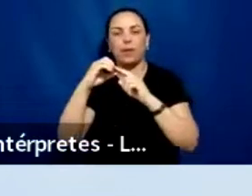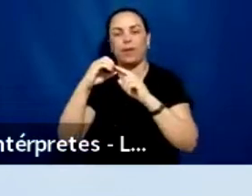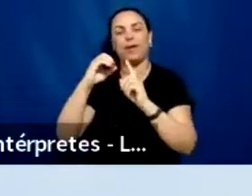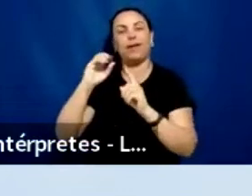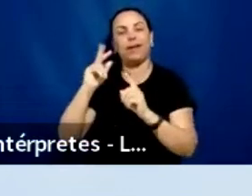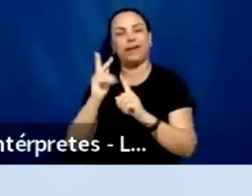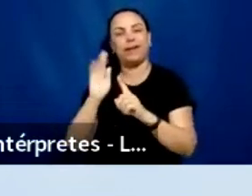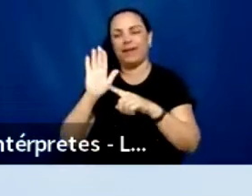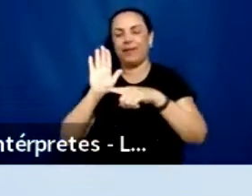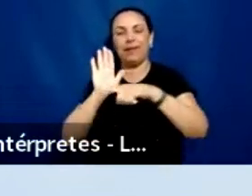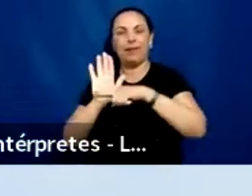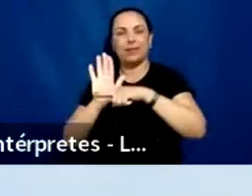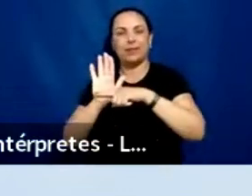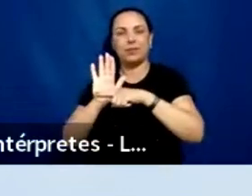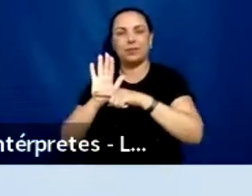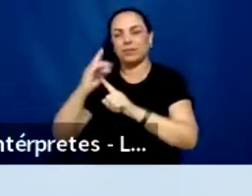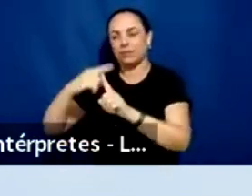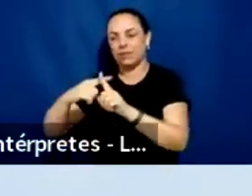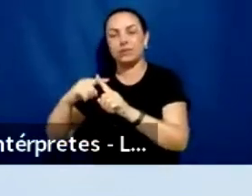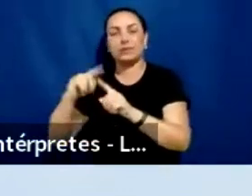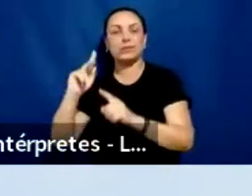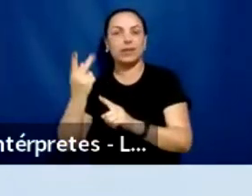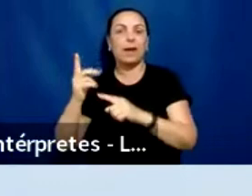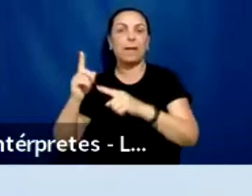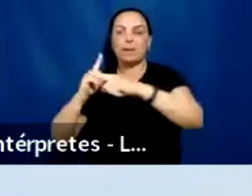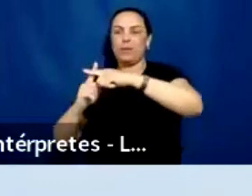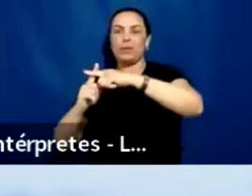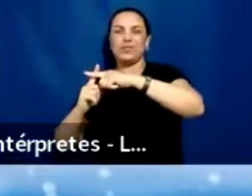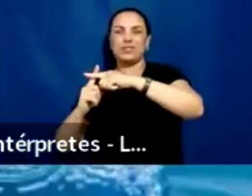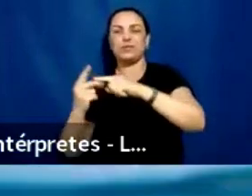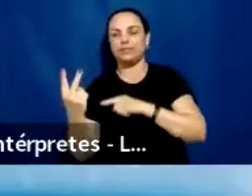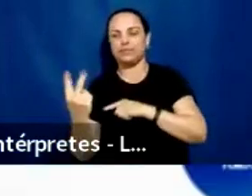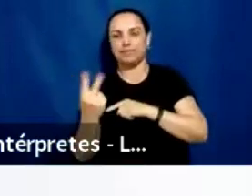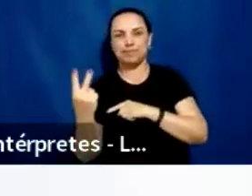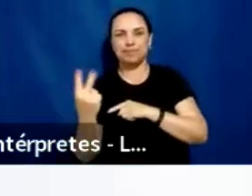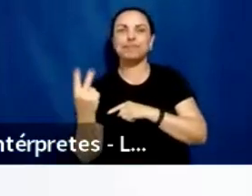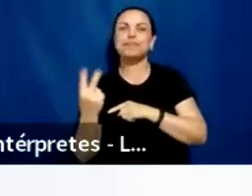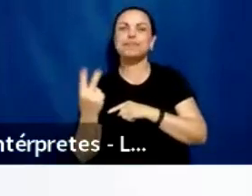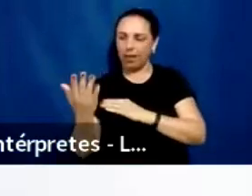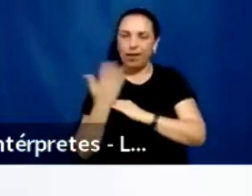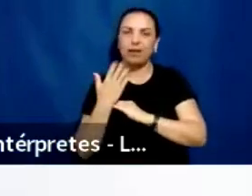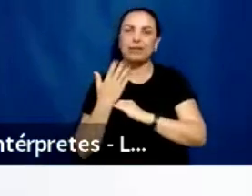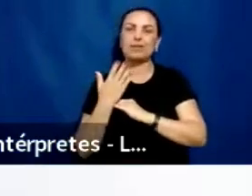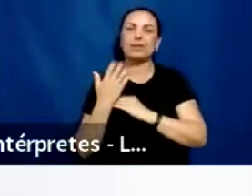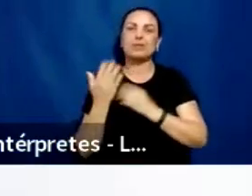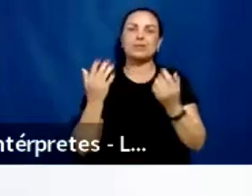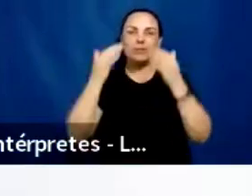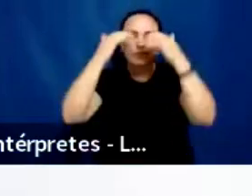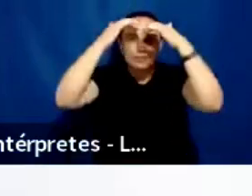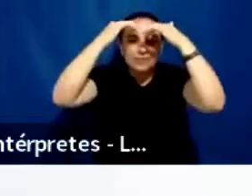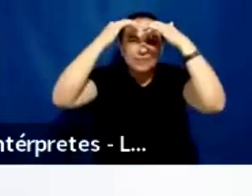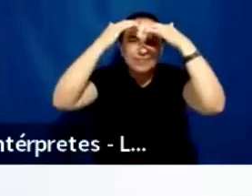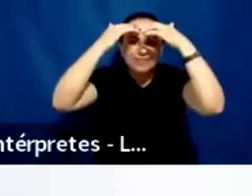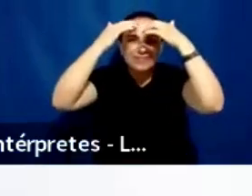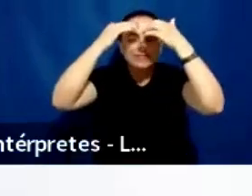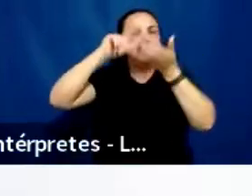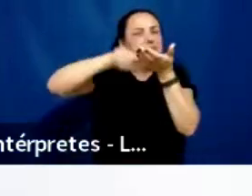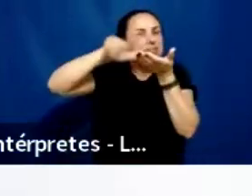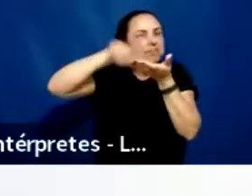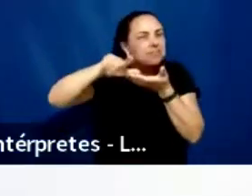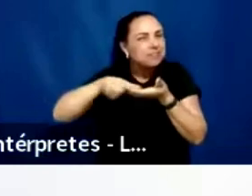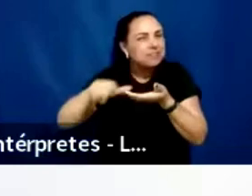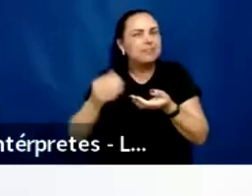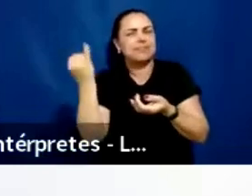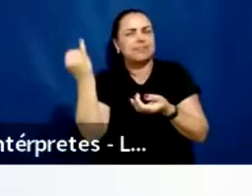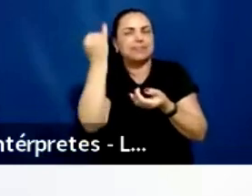nossa sinapse neural. Olha só que interessante. Mas vamos continuar aqui nessa reação dessa